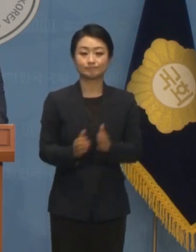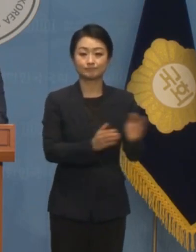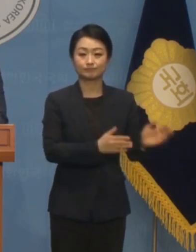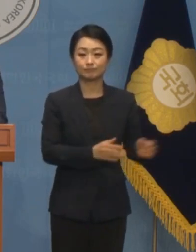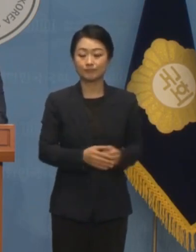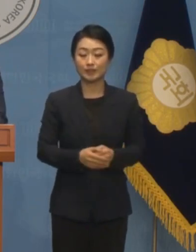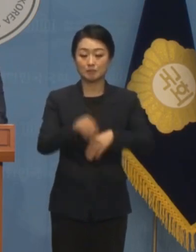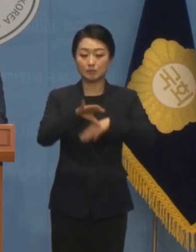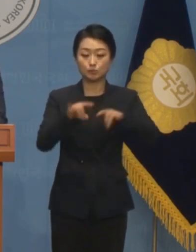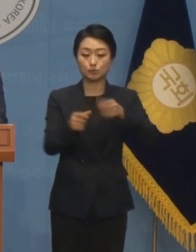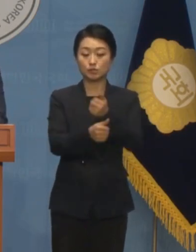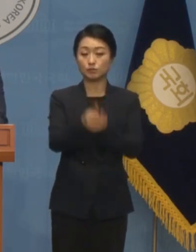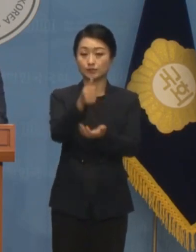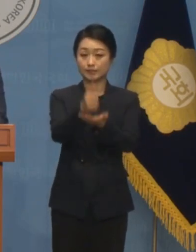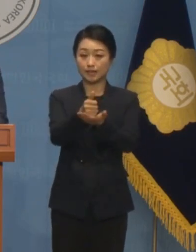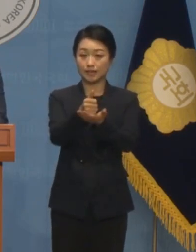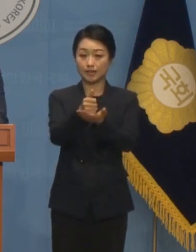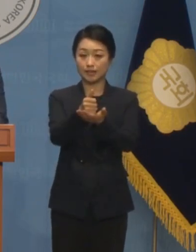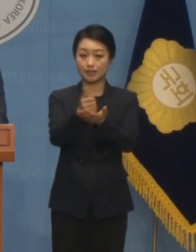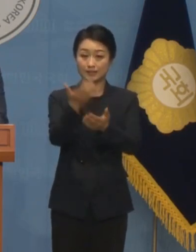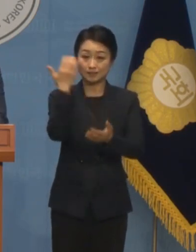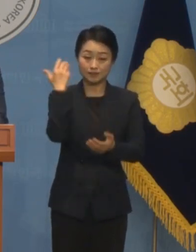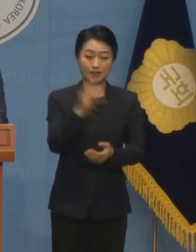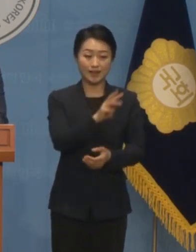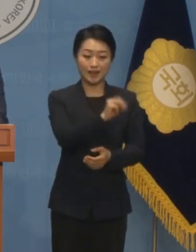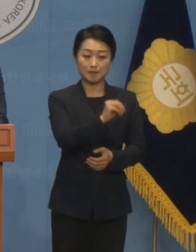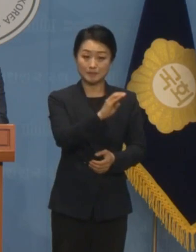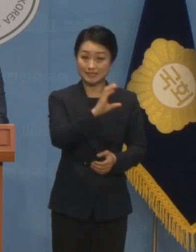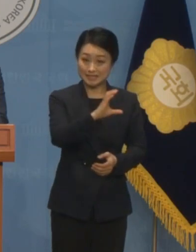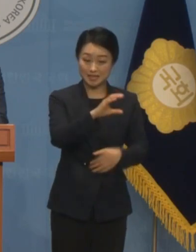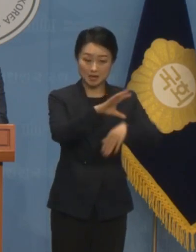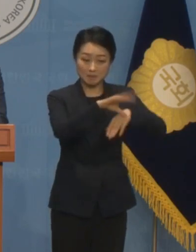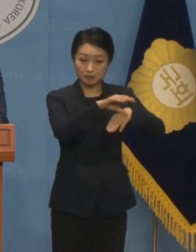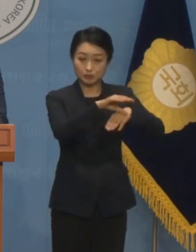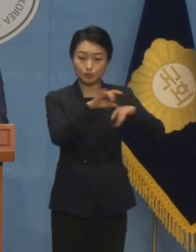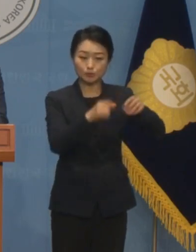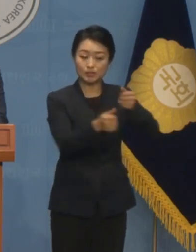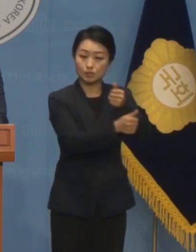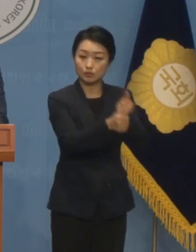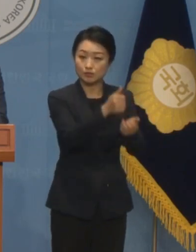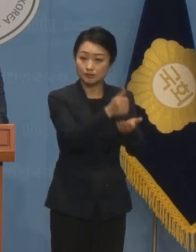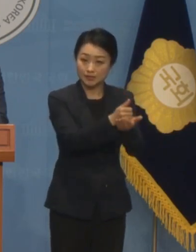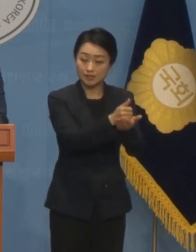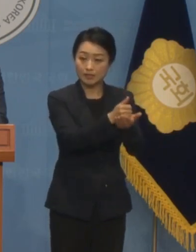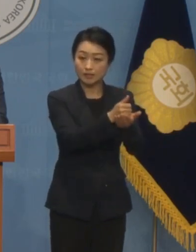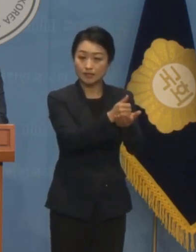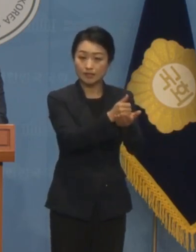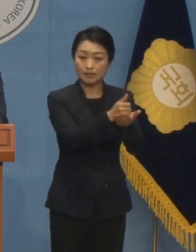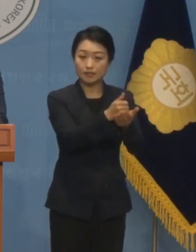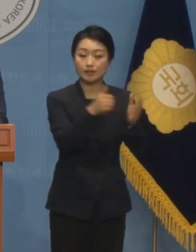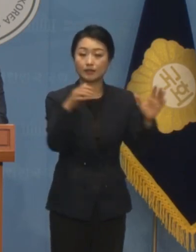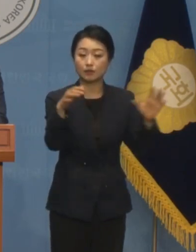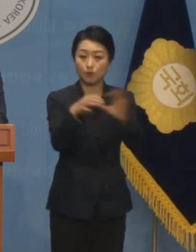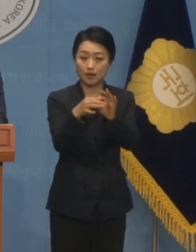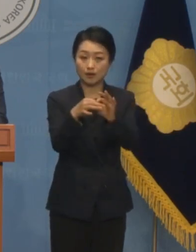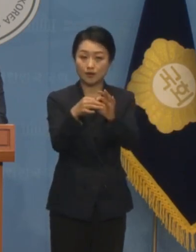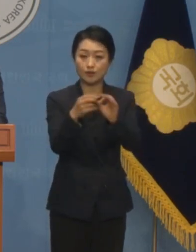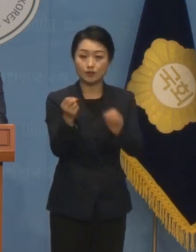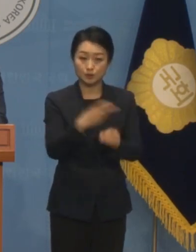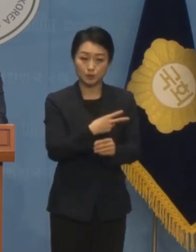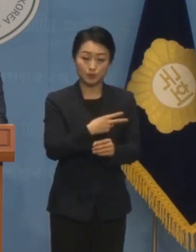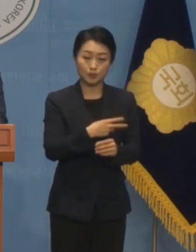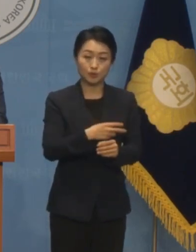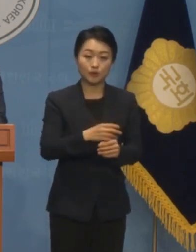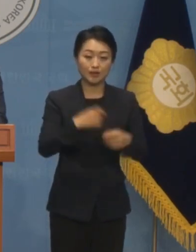이진숙 후보가 MBC 방송 민영화와 연예인 방송 제작자 블랙리스트 제작에 깊이